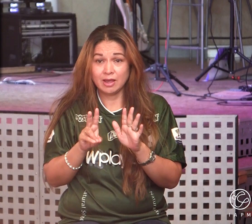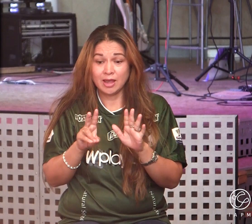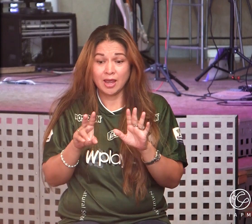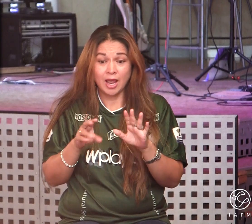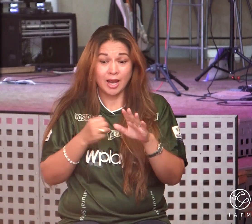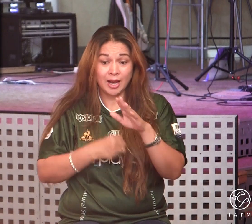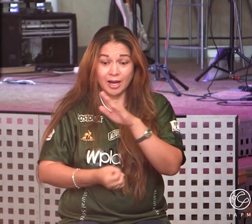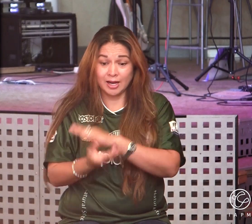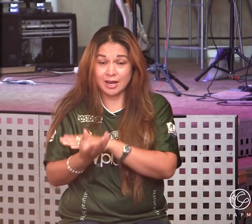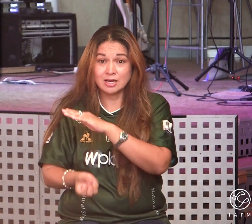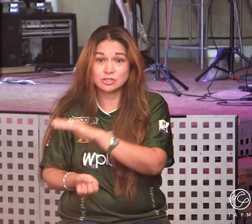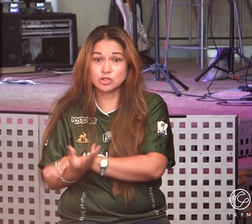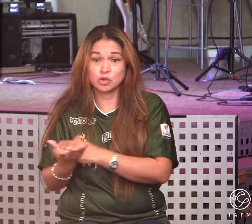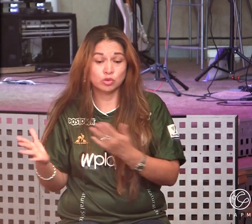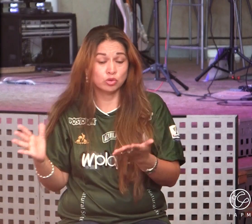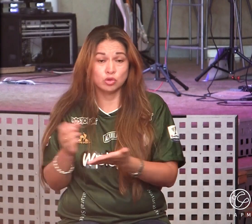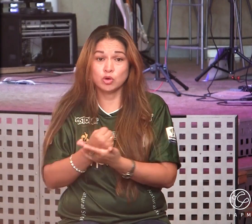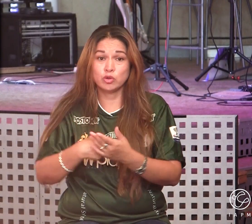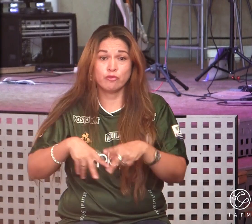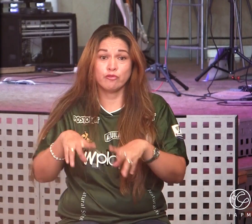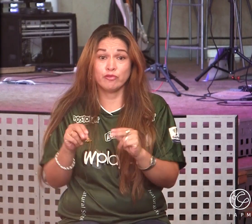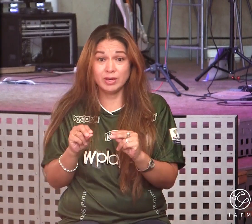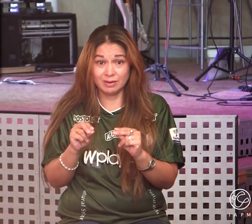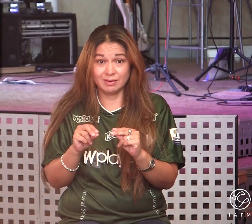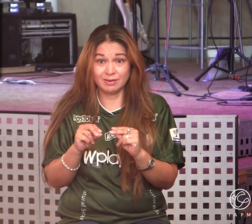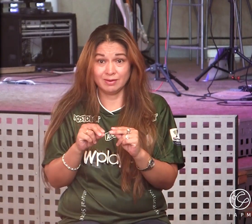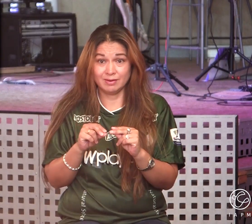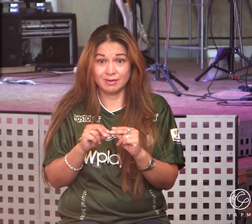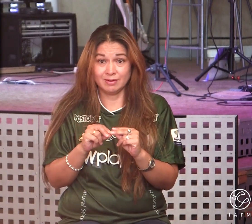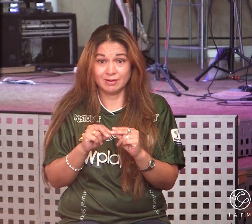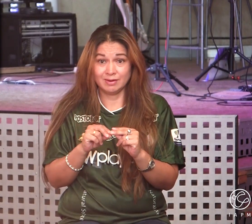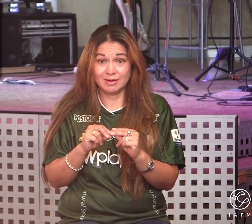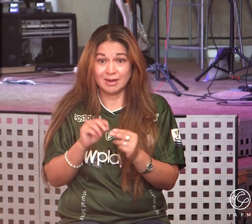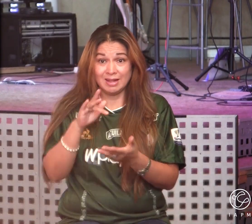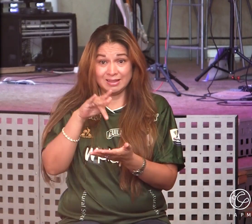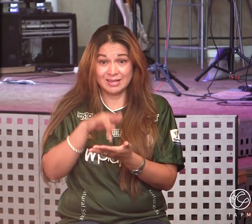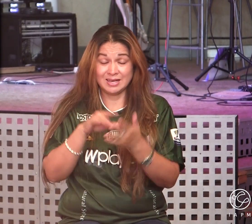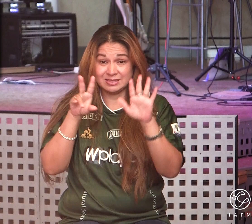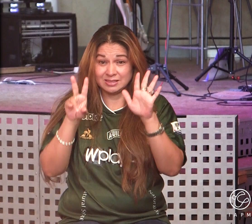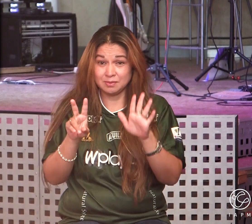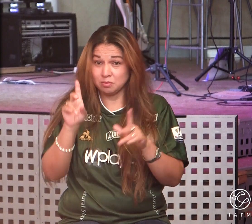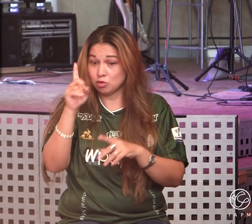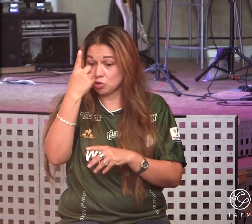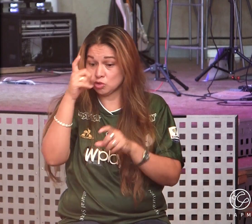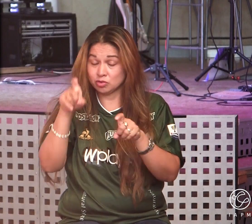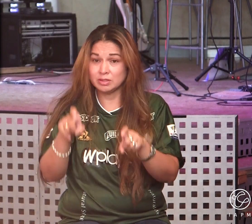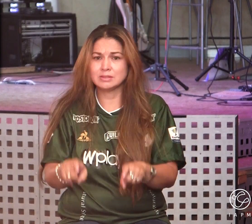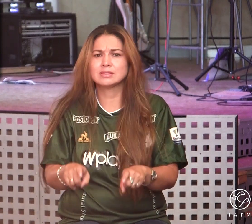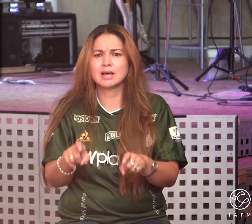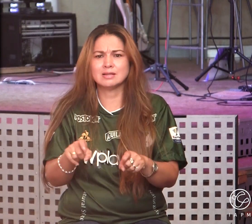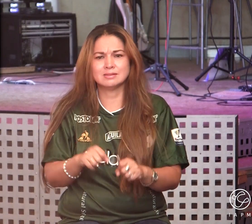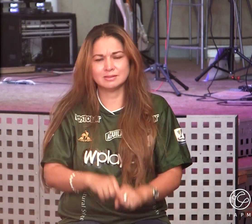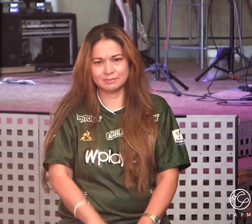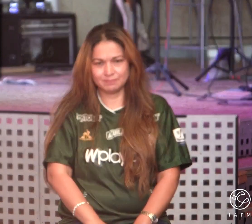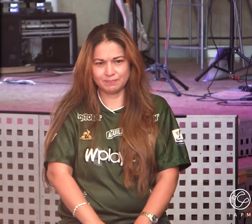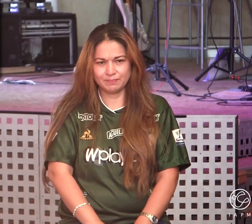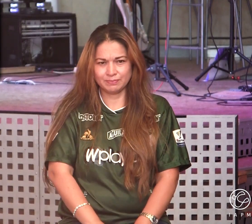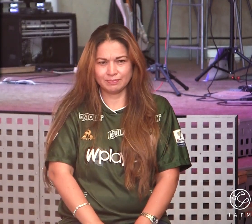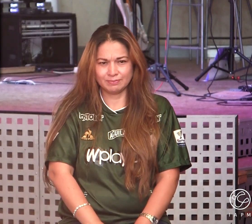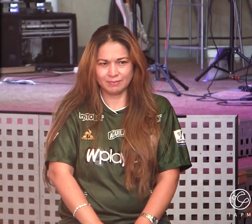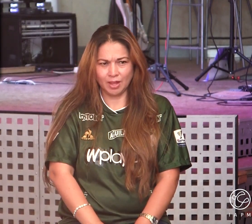que en ese día Dios, ¿qué hizo? Descansó. Ahora mi pregunta para ti es: ¿cómo imaginas el descanso de